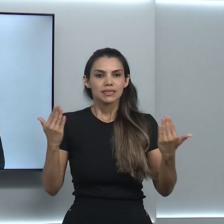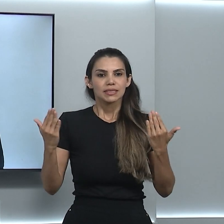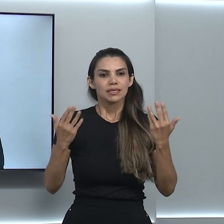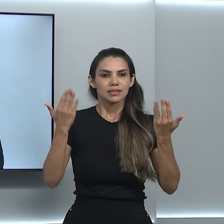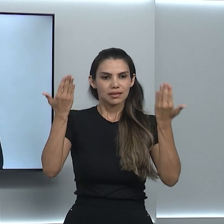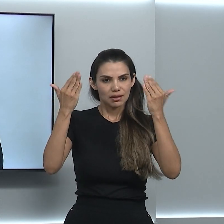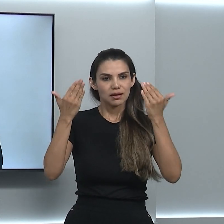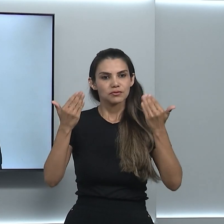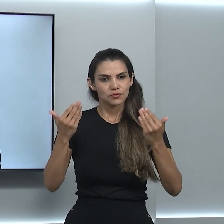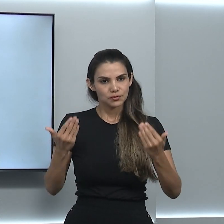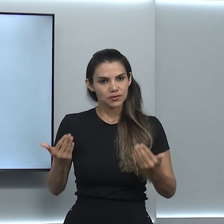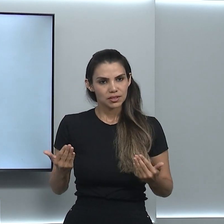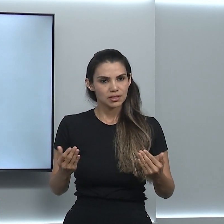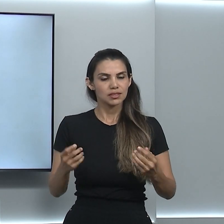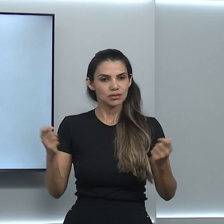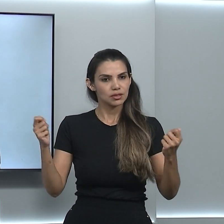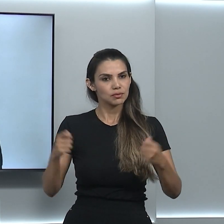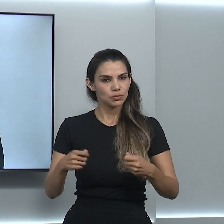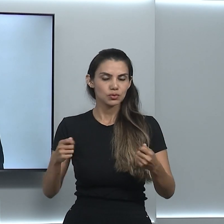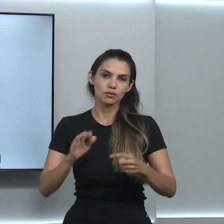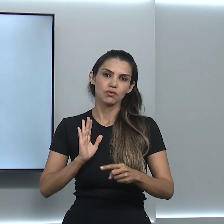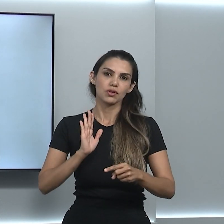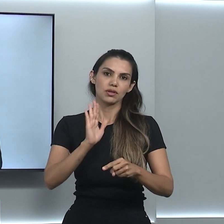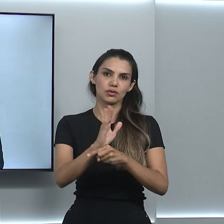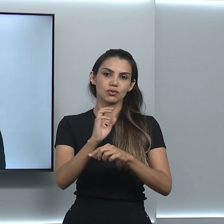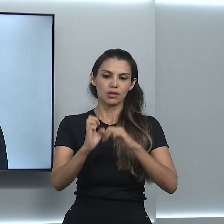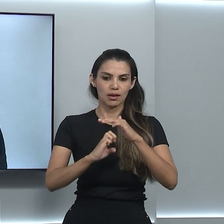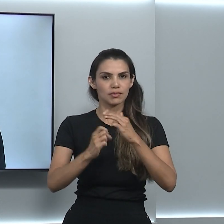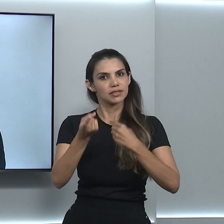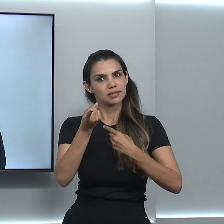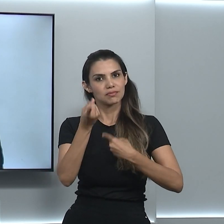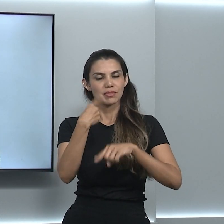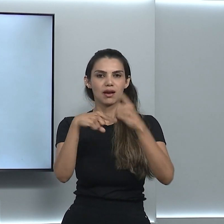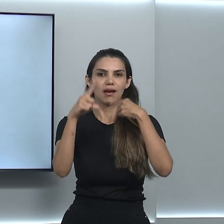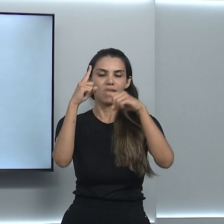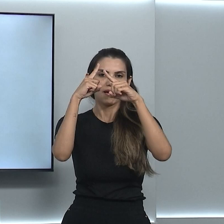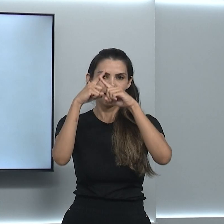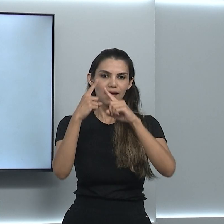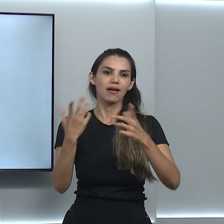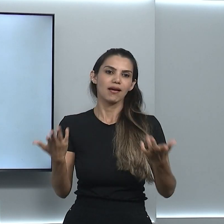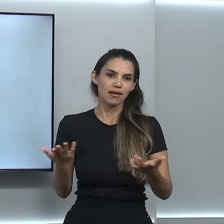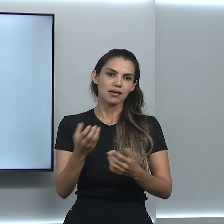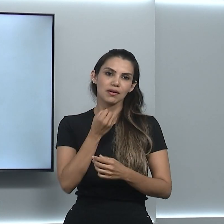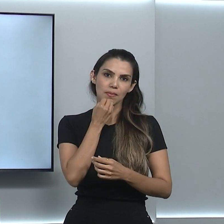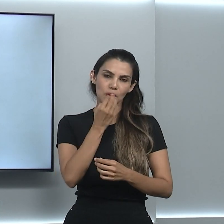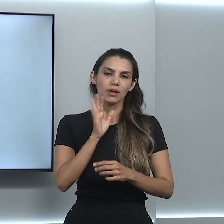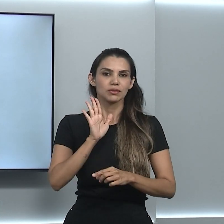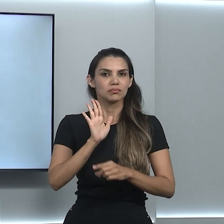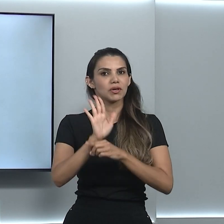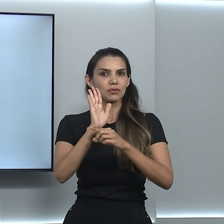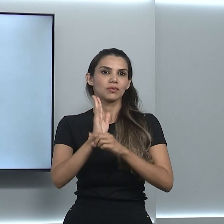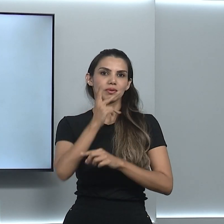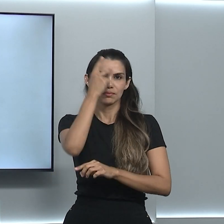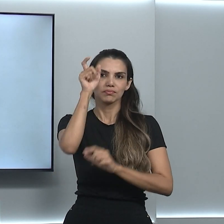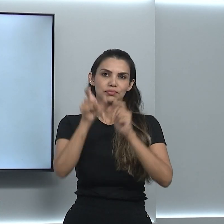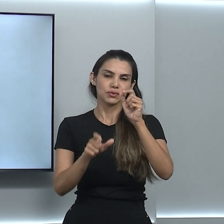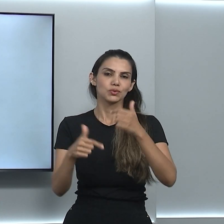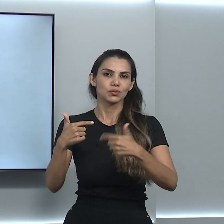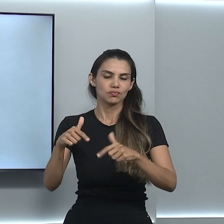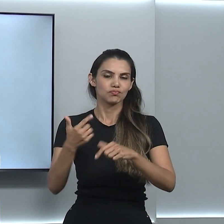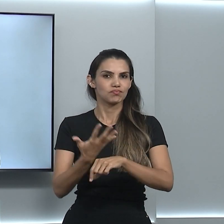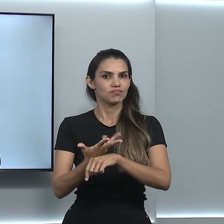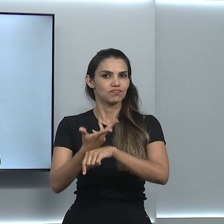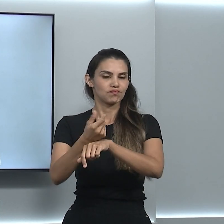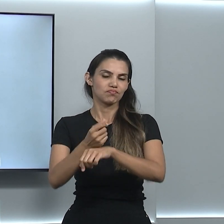lado que pode ampliar os custos da empresa. Então a empresa pode ter um aumento de custos, mas ela pode ter também um aumento de produtividade, que vai trazer ganhos